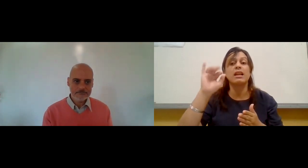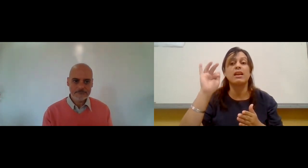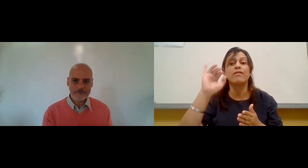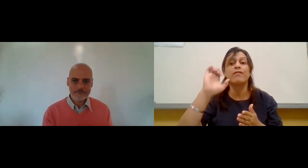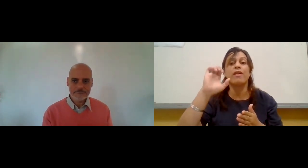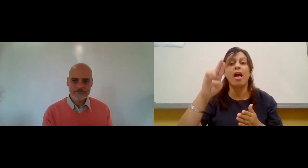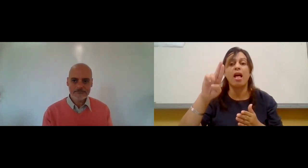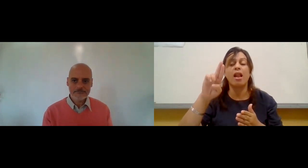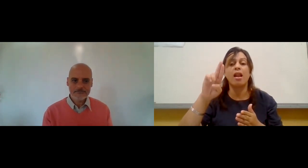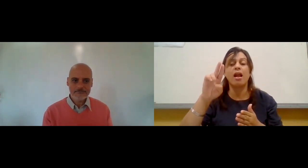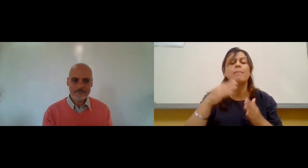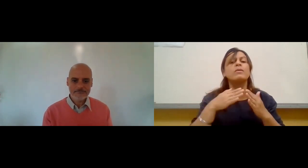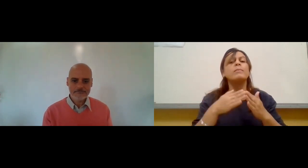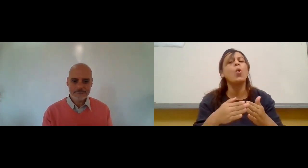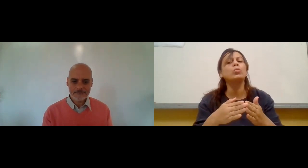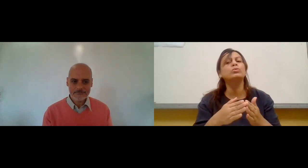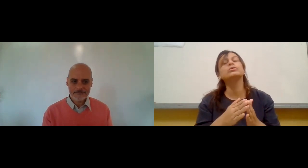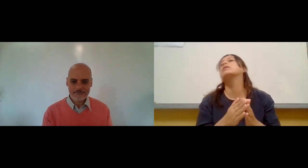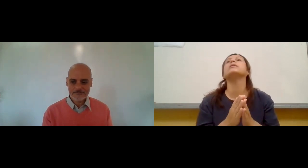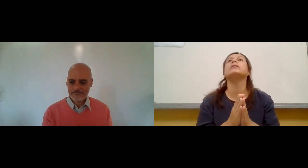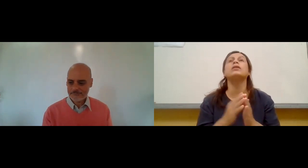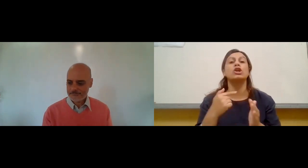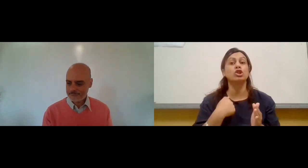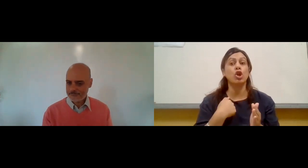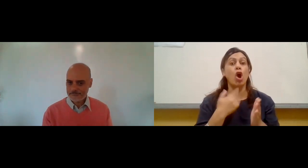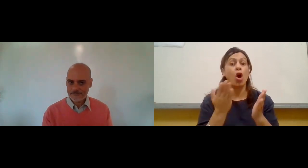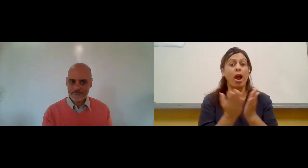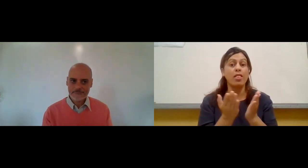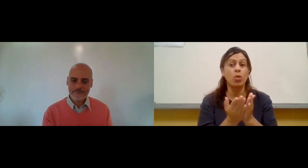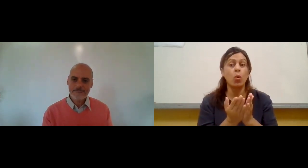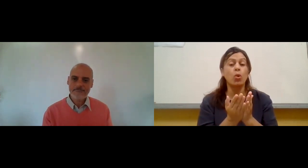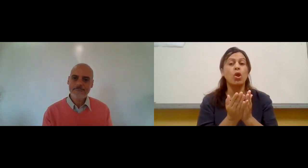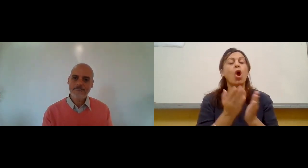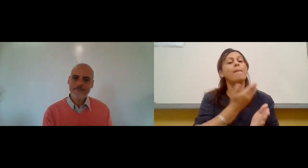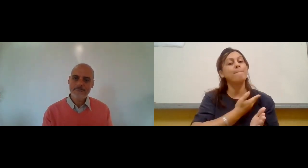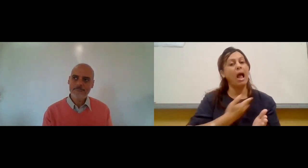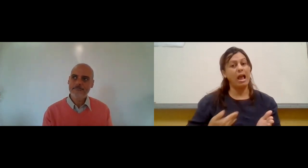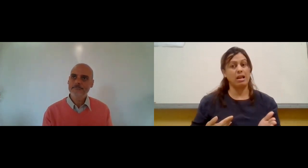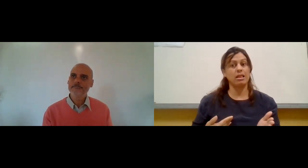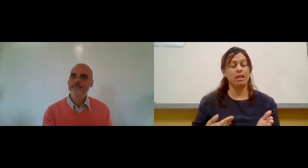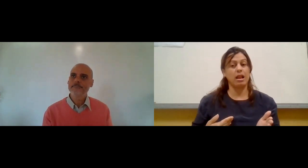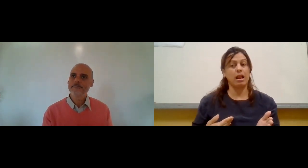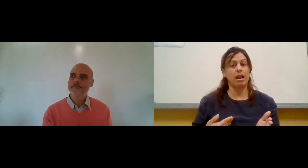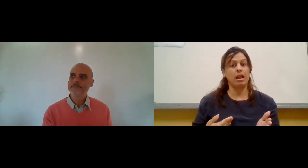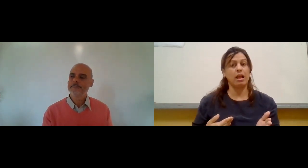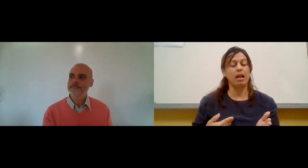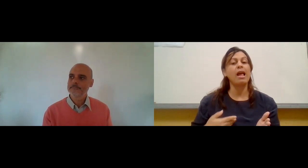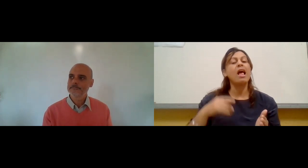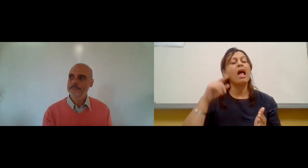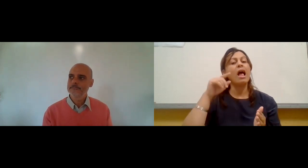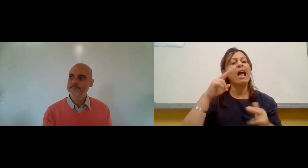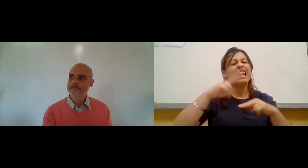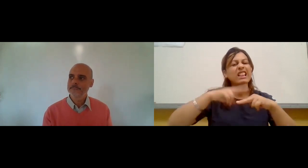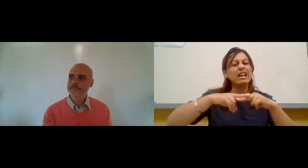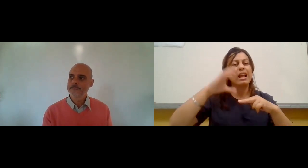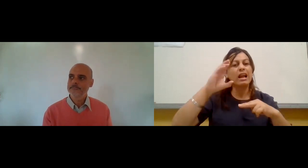Bueno, mi pregunta es la siguiente. Yo estudio para docencia, también para maestra, y en la CREA vi una aplicación que